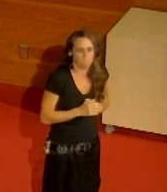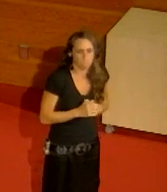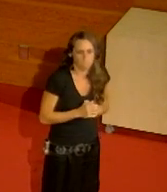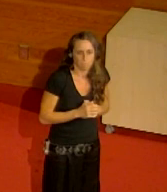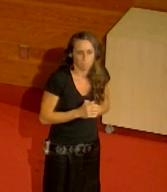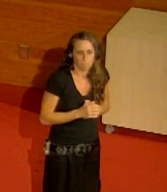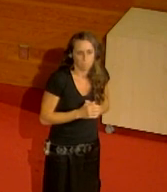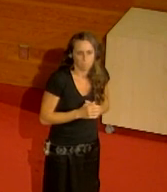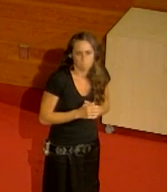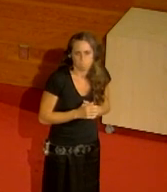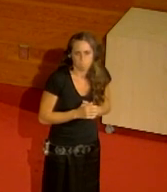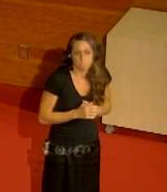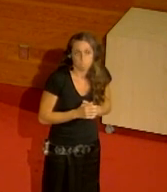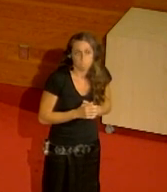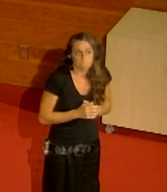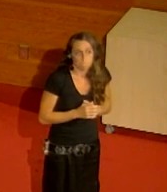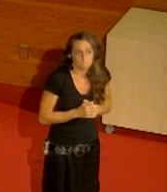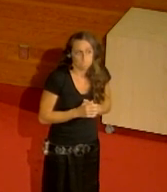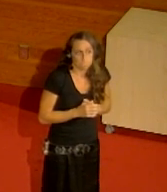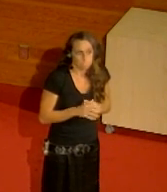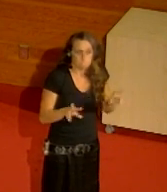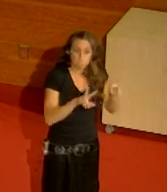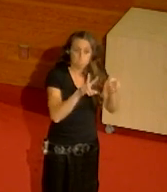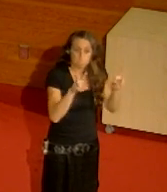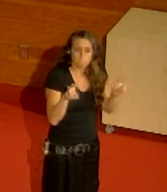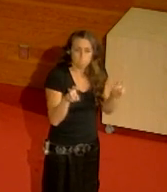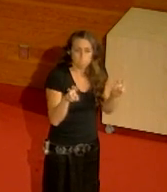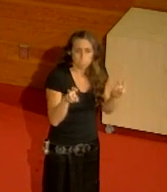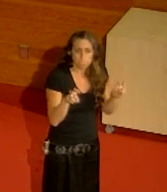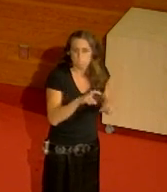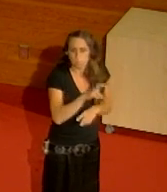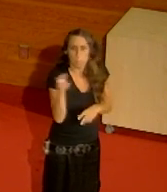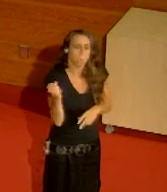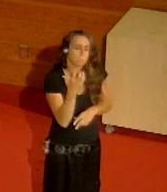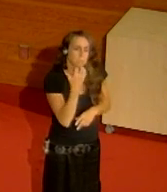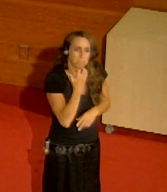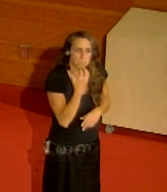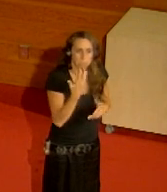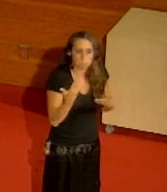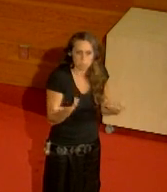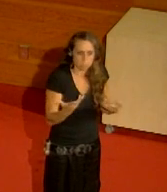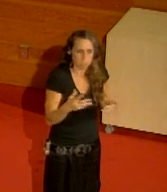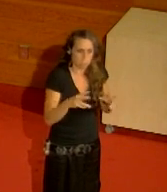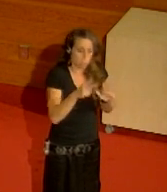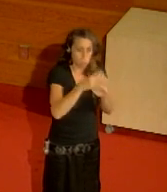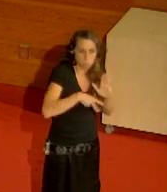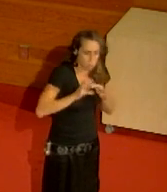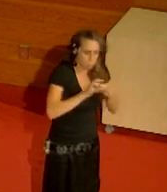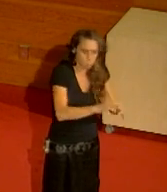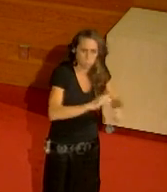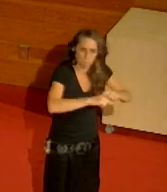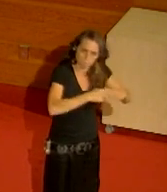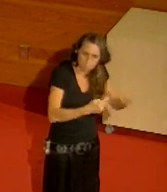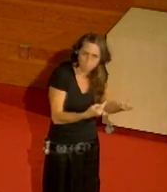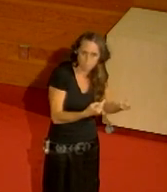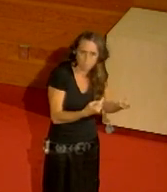bueno otra cosa importante las cuestiones como aspectos que regulan la familia en